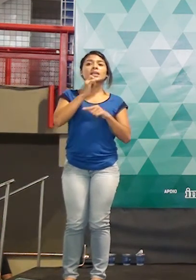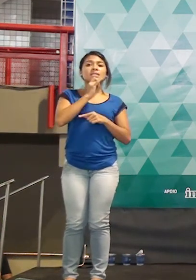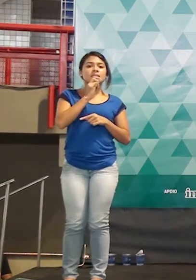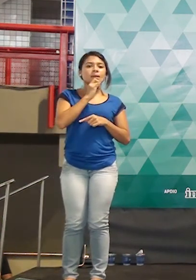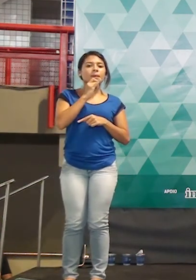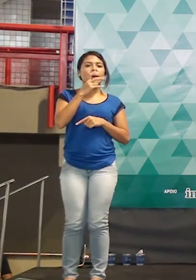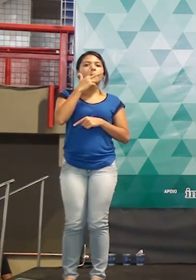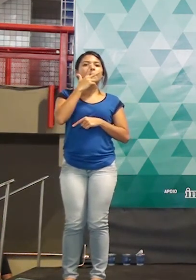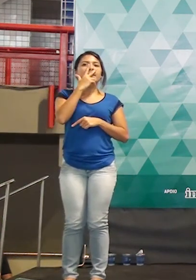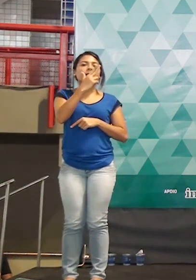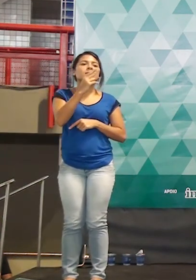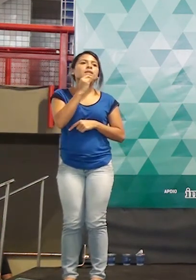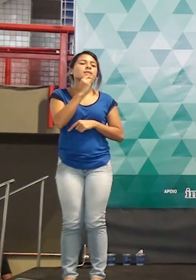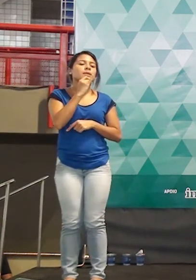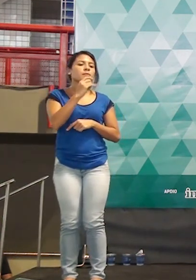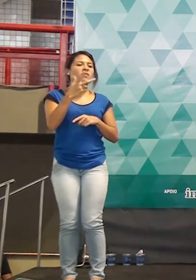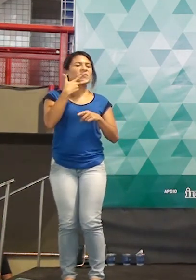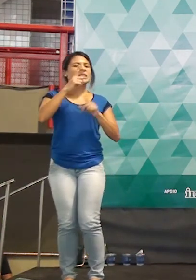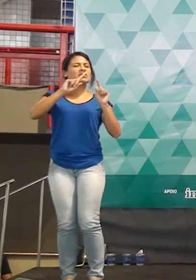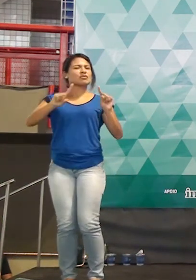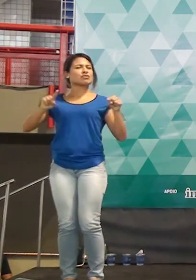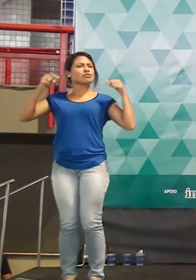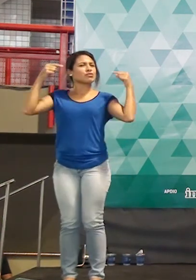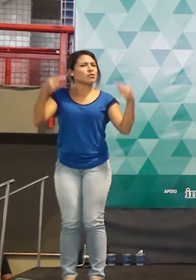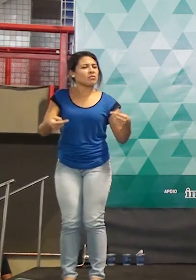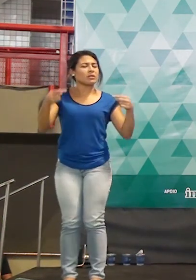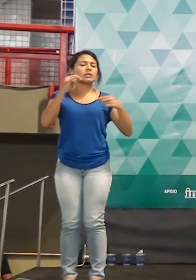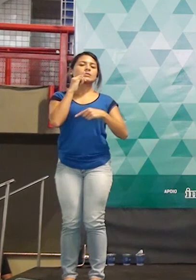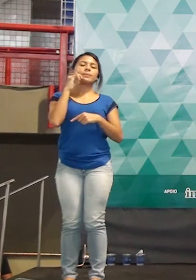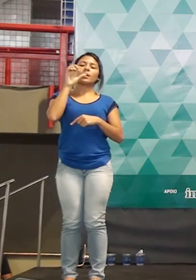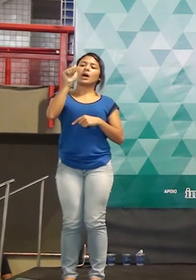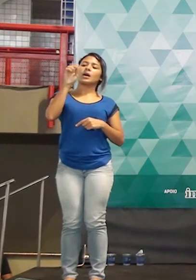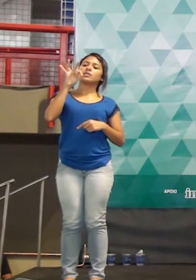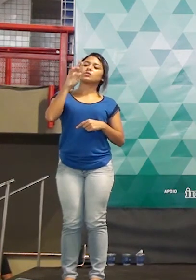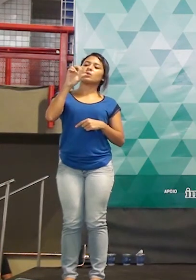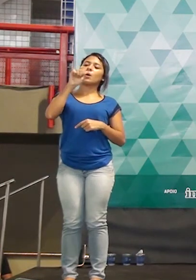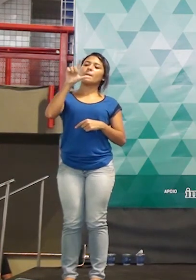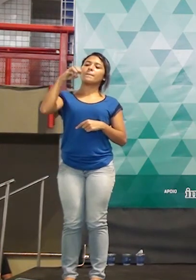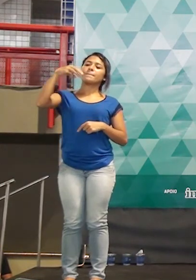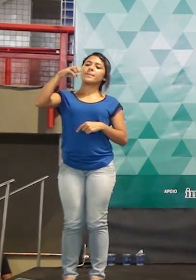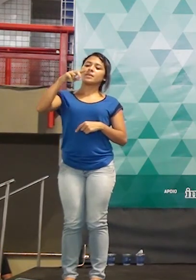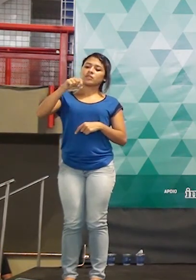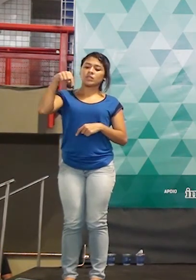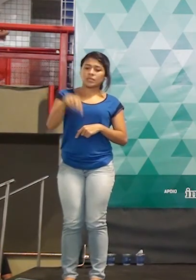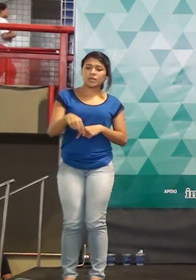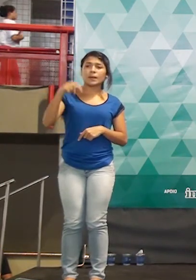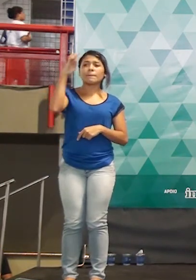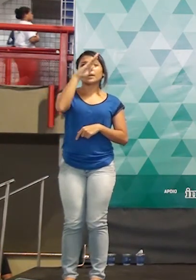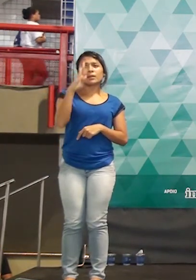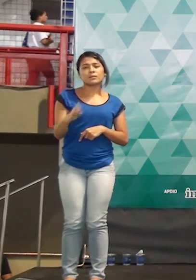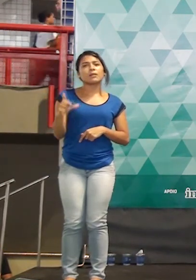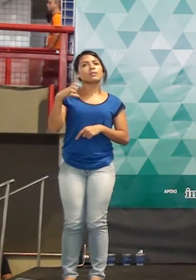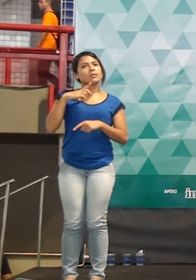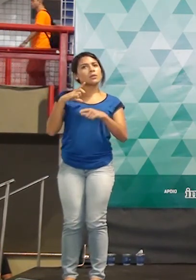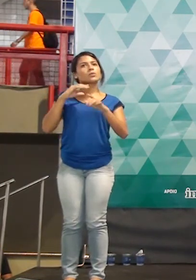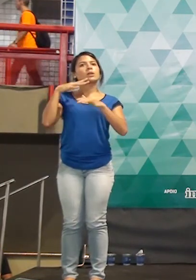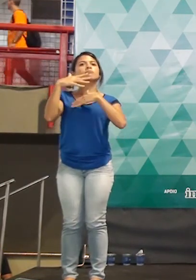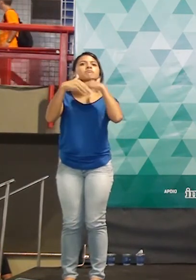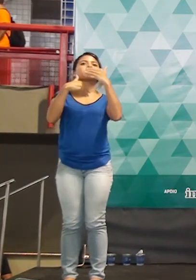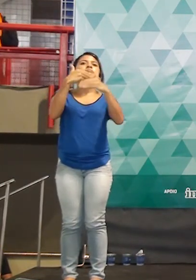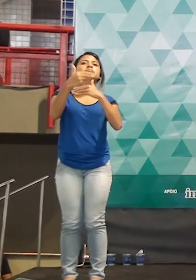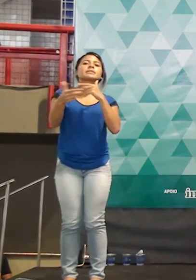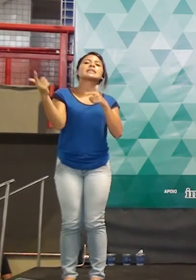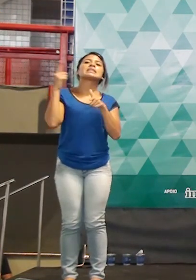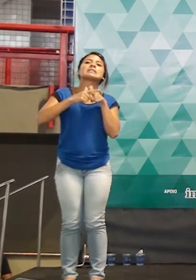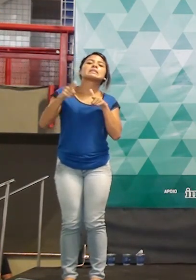redundância. Se você diz assim, atualmente o Brasil atravessa uma séria crise